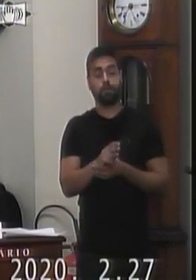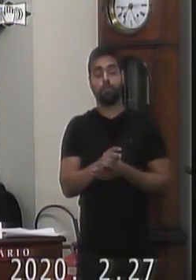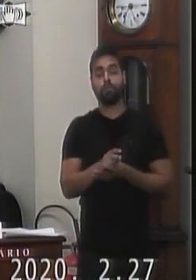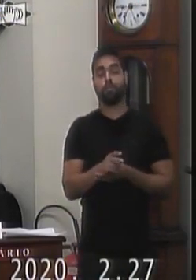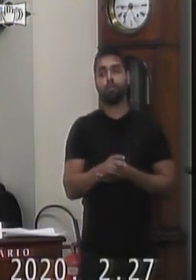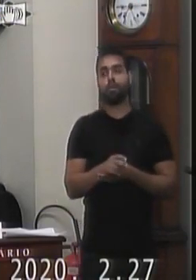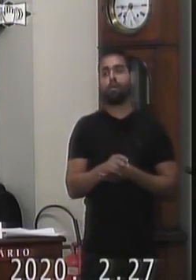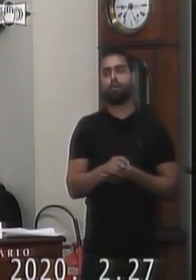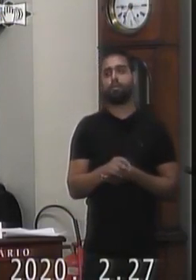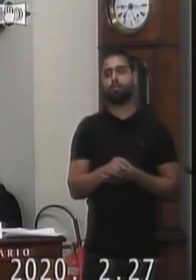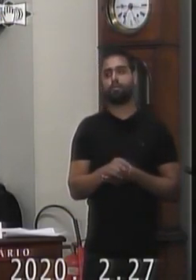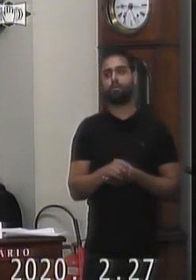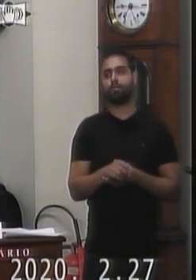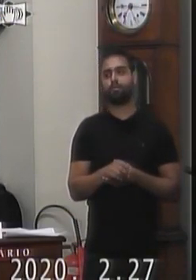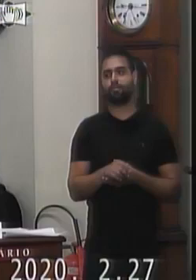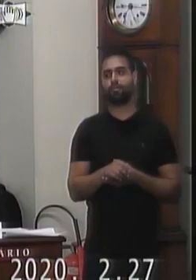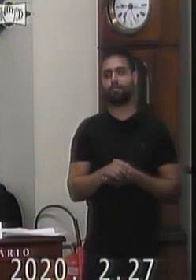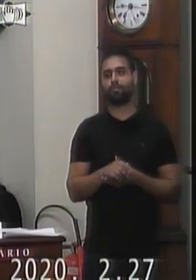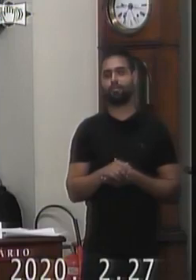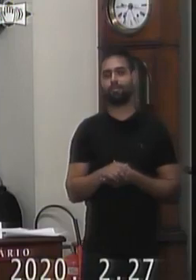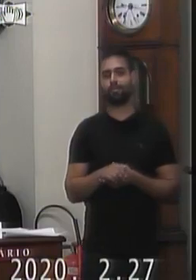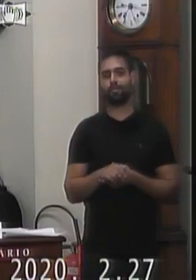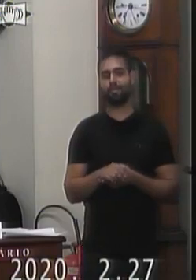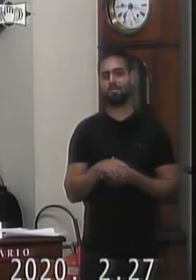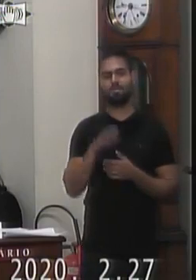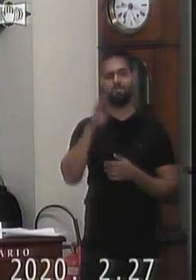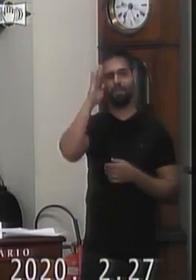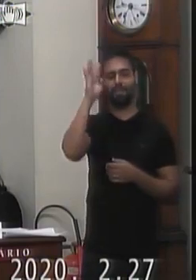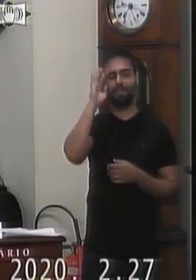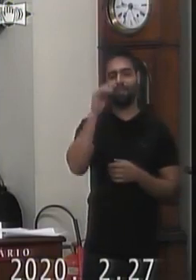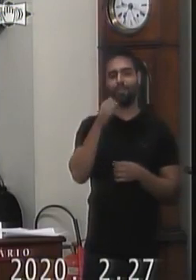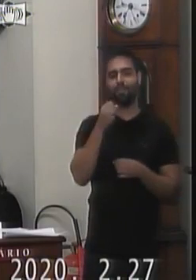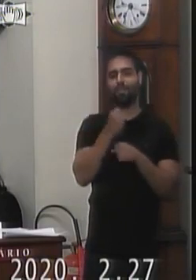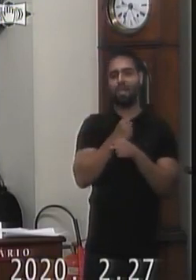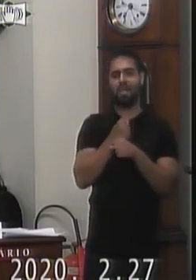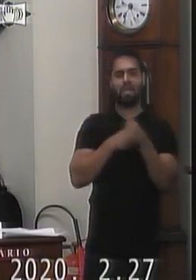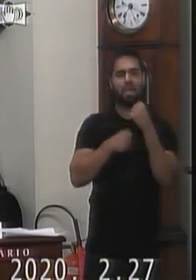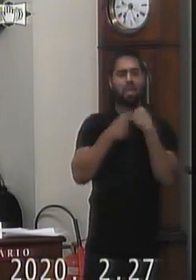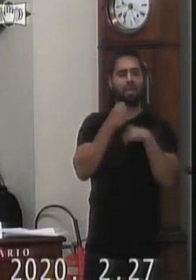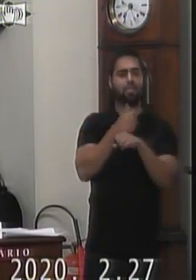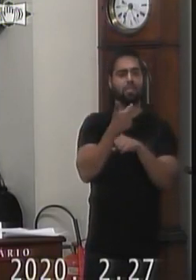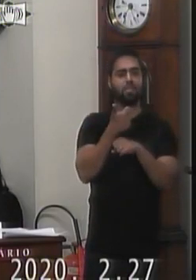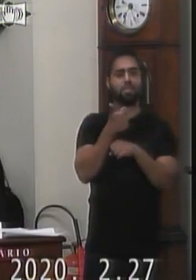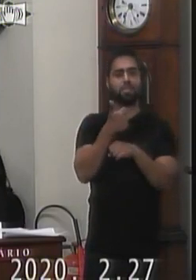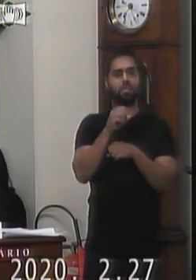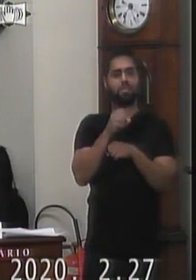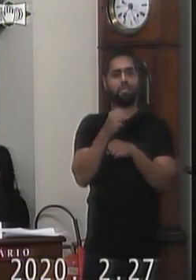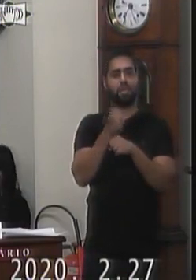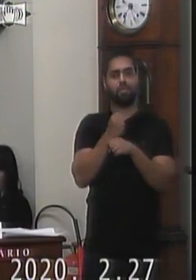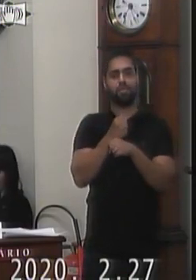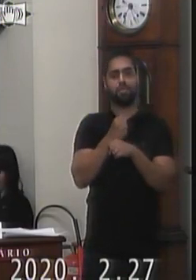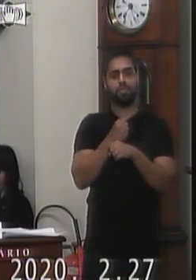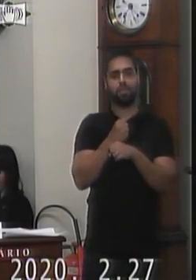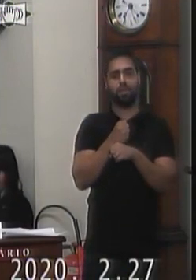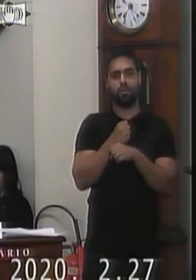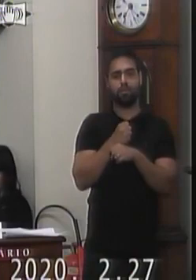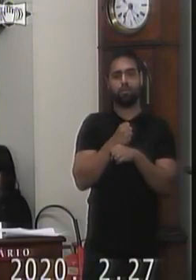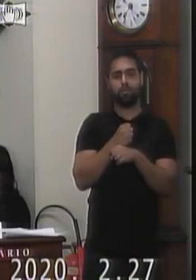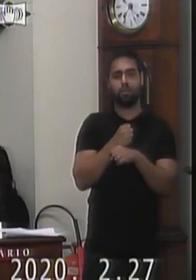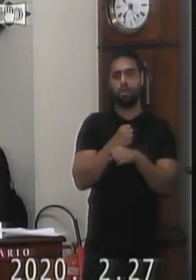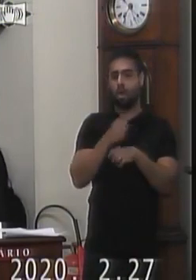nasce. E eu não me recordo, nos últimos 10 anos, um carnaval tão pujante com a